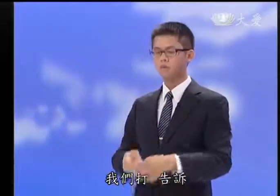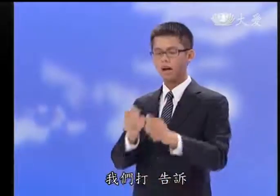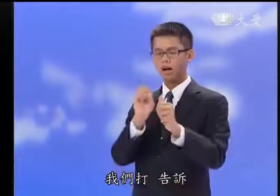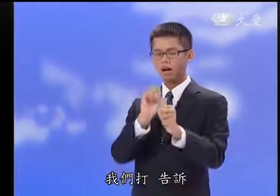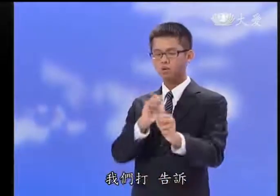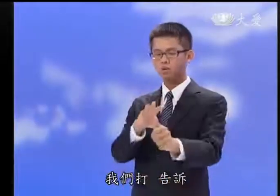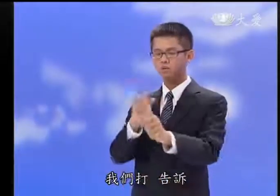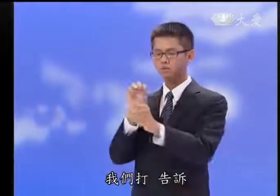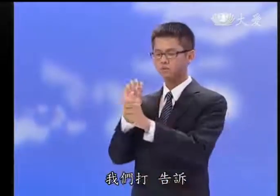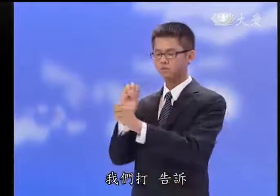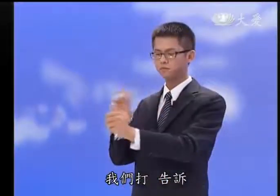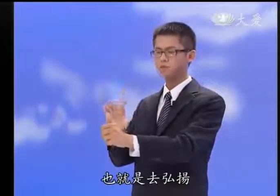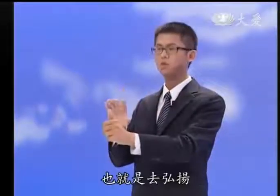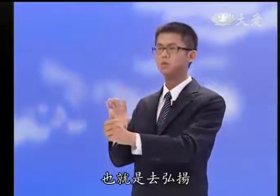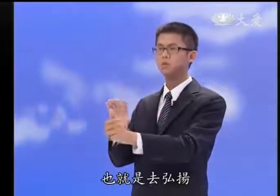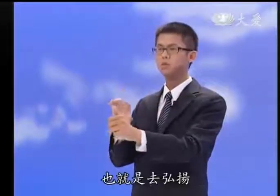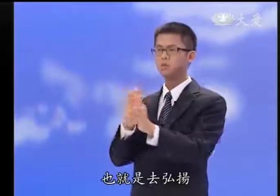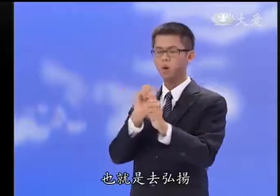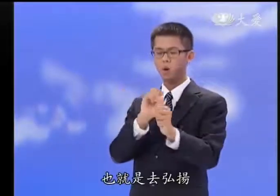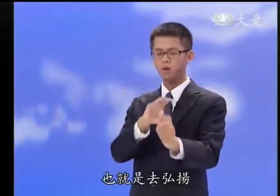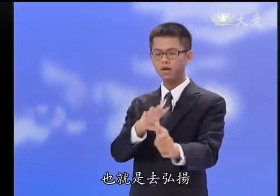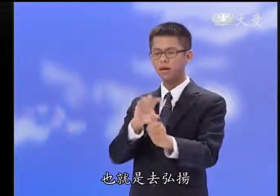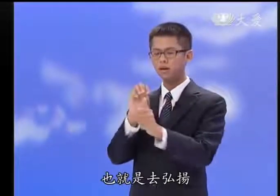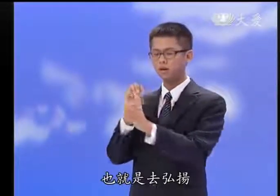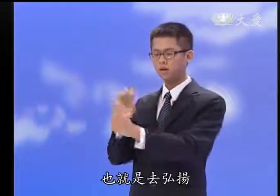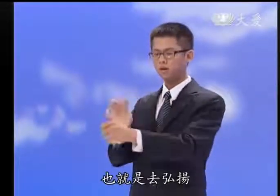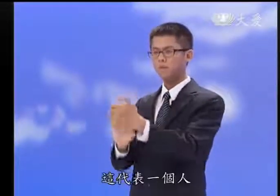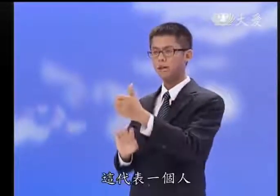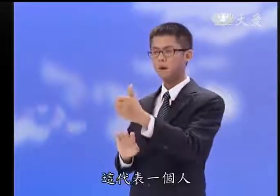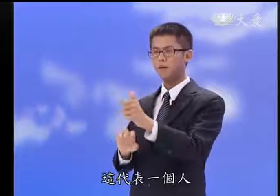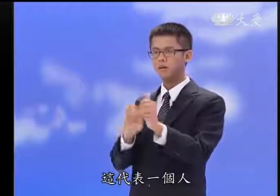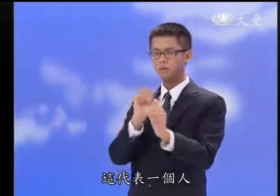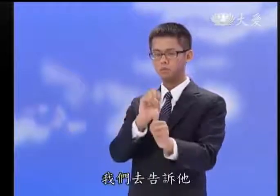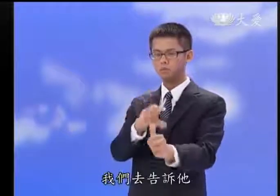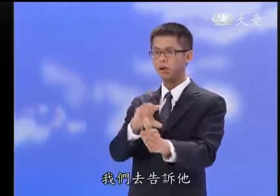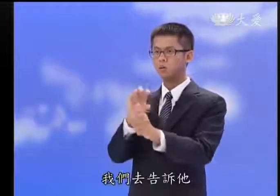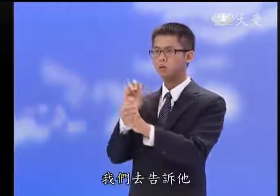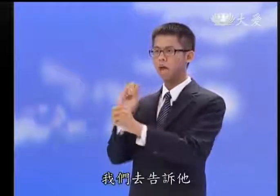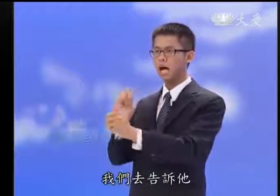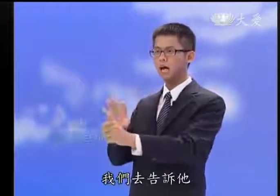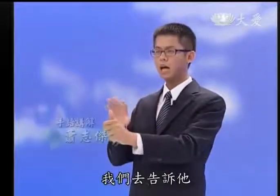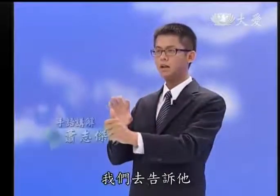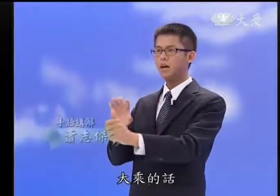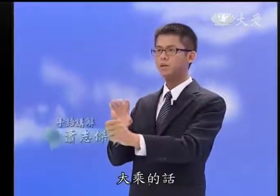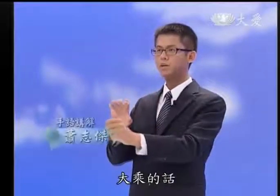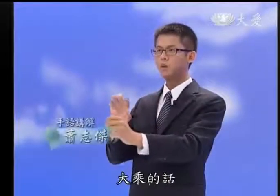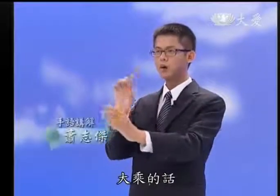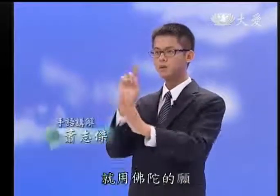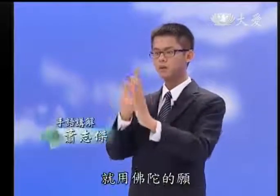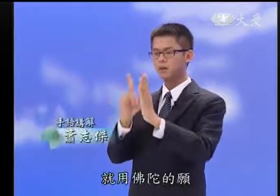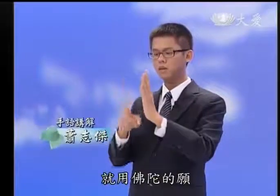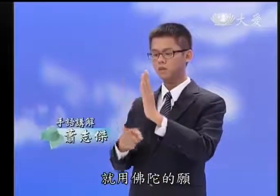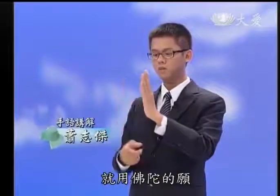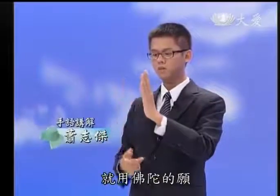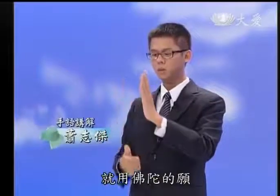打告诉，也就是去弘扬，这代表一个人，我们去告诉他。大圣的话就带用佛